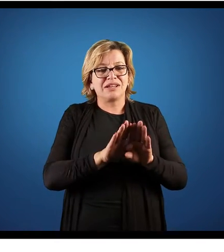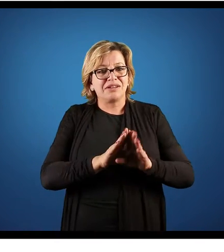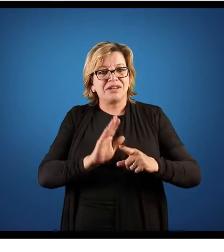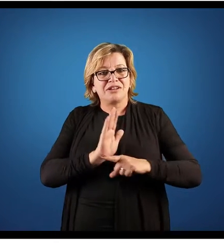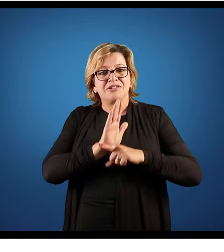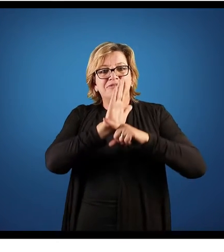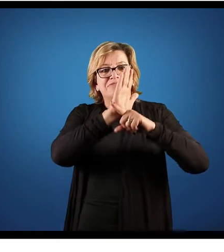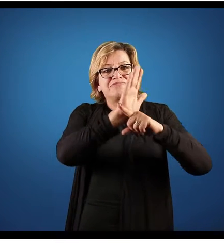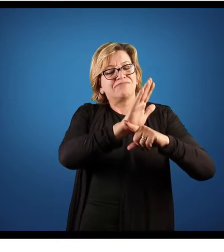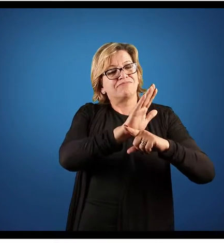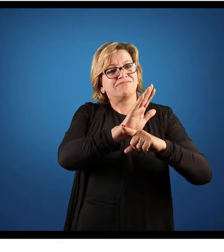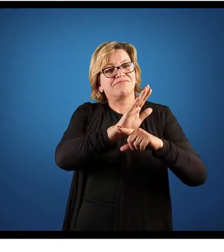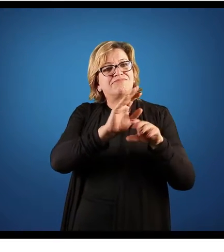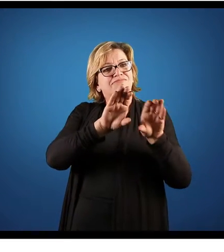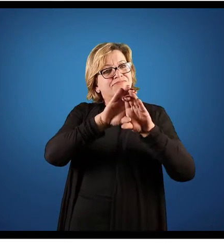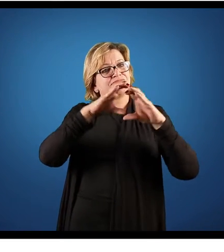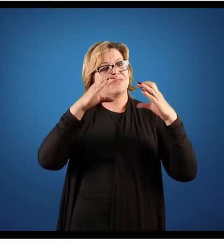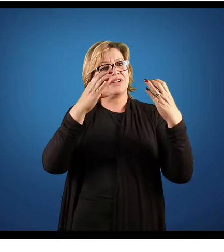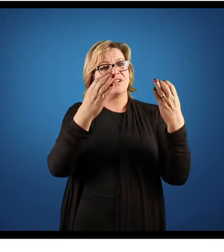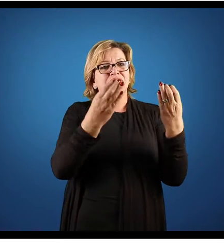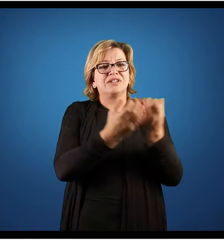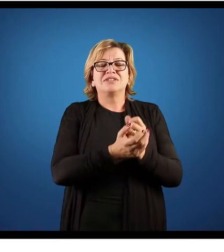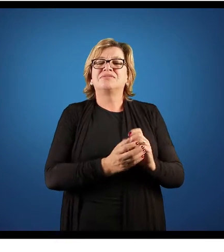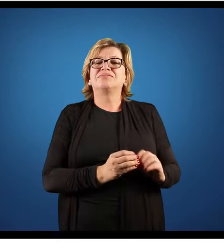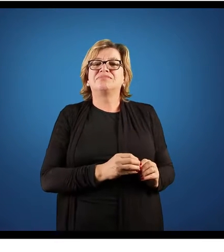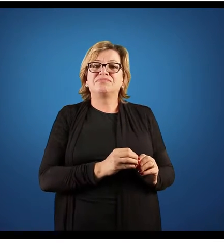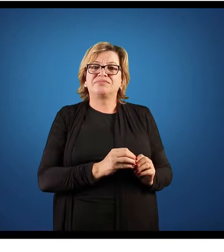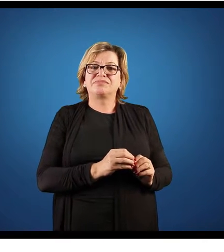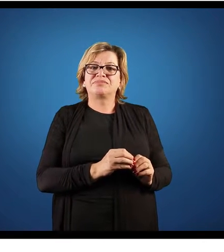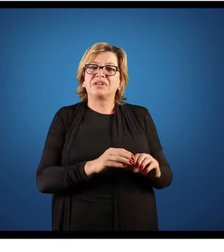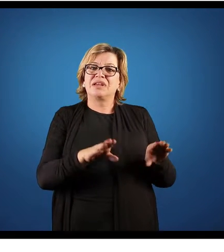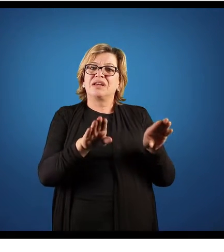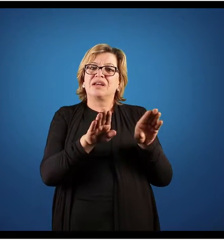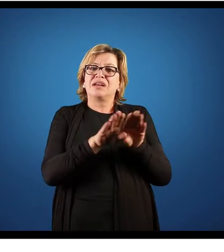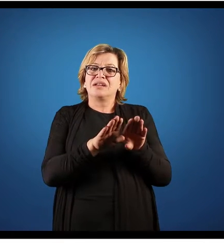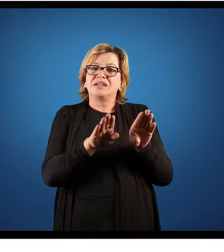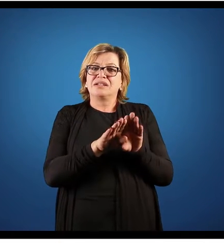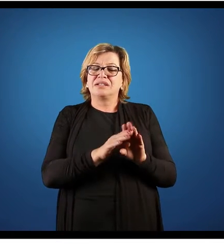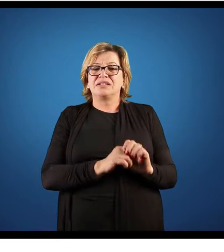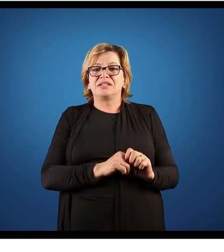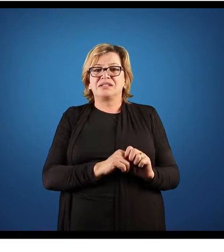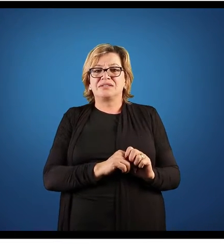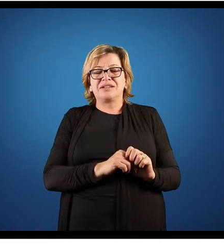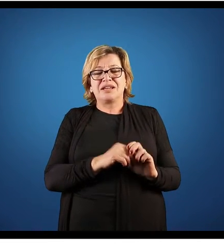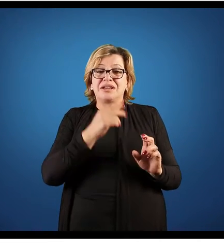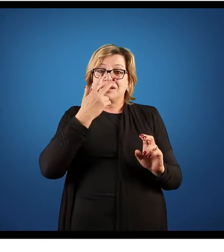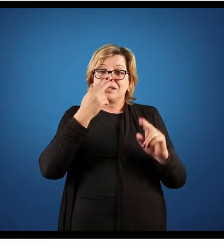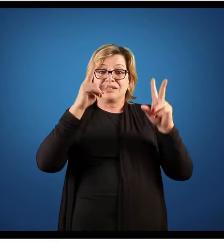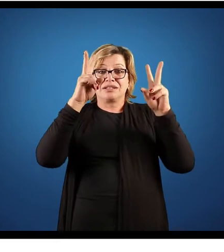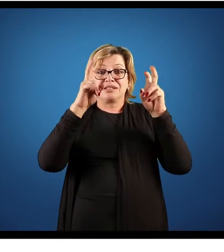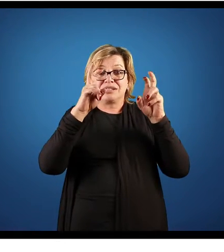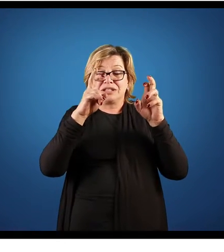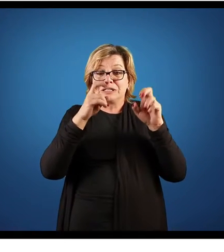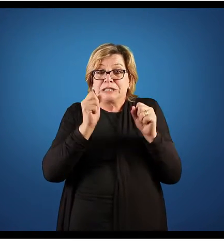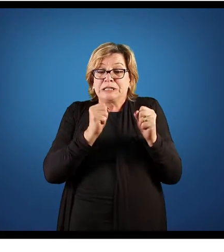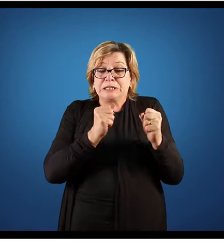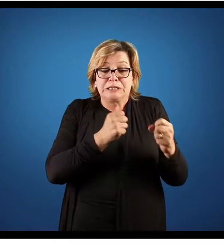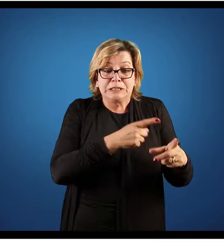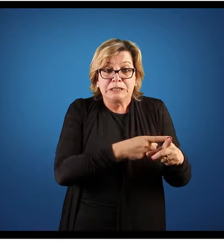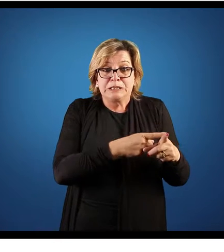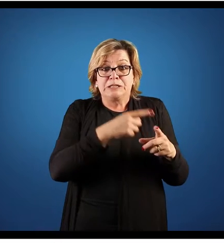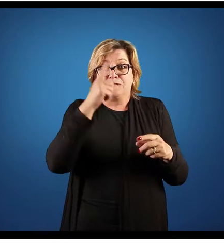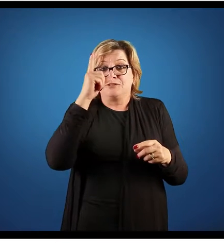da comunidade isso é isso também é uma coisa que entre aspas nela inversa um pouco o poder